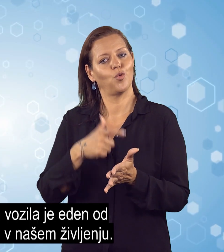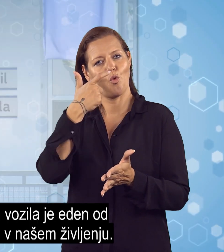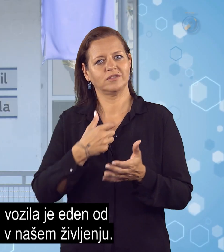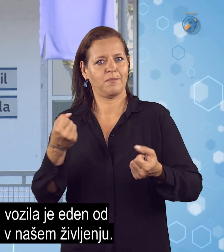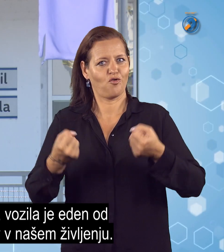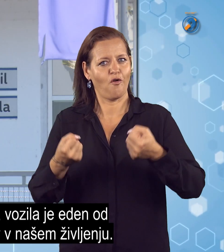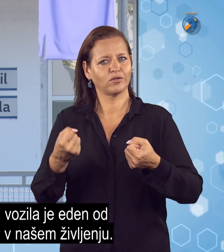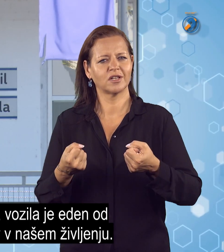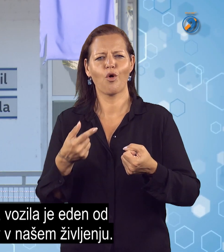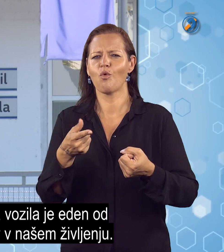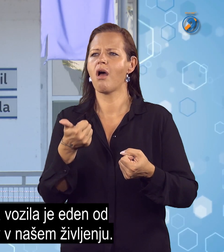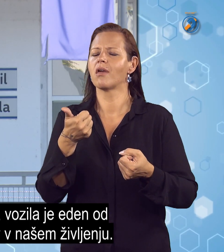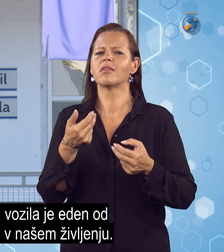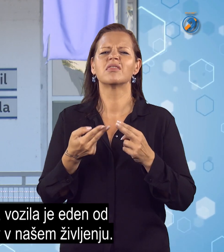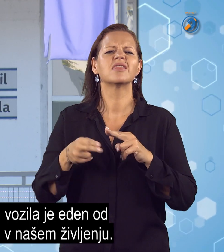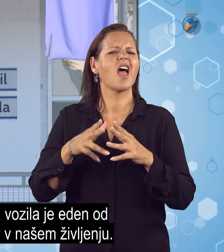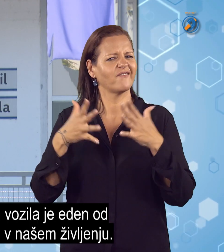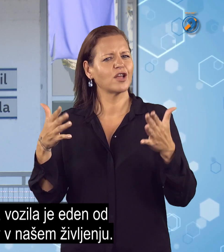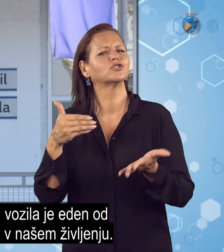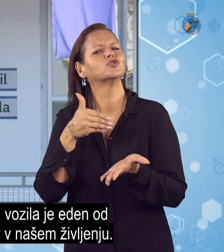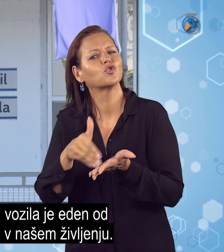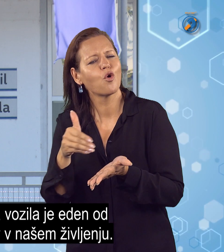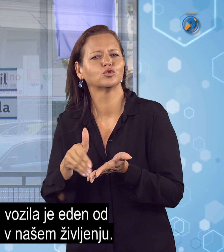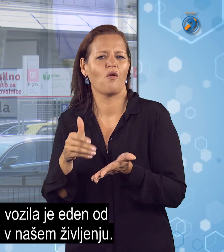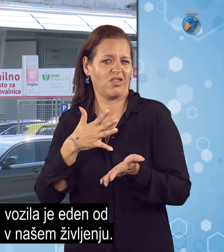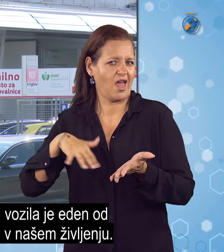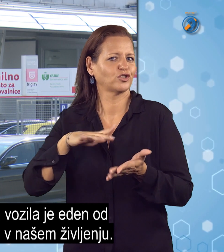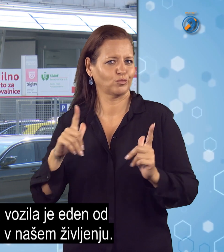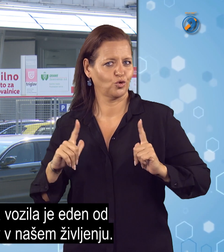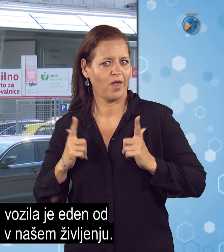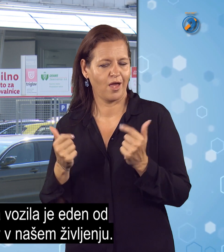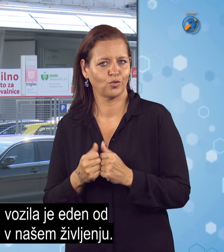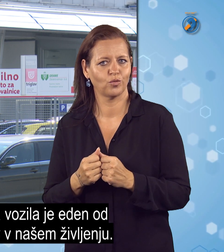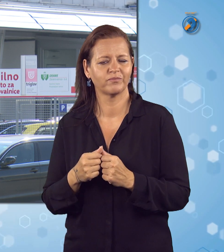Nakup osebnega vozila je eden od največjih stroškov v našem življenju.